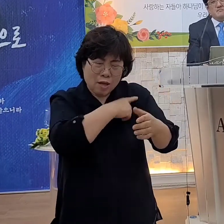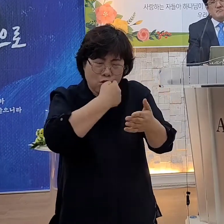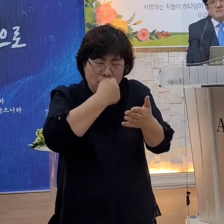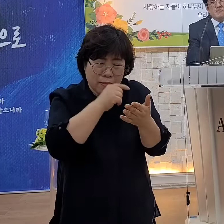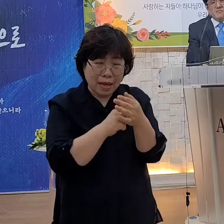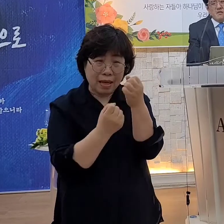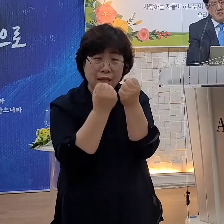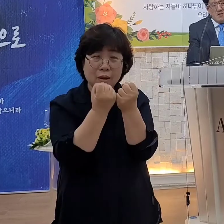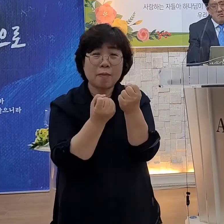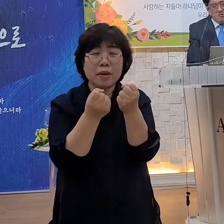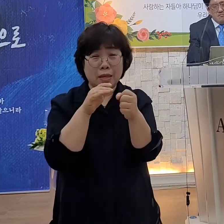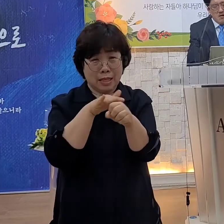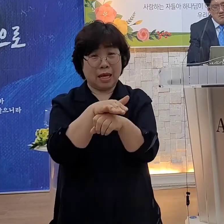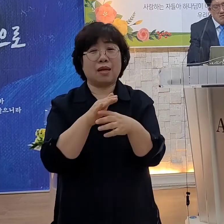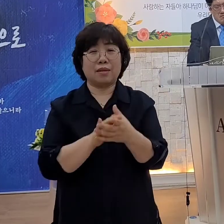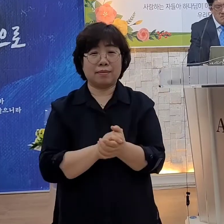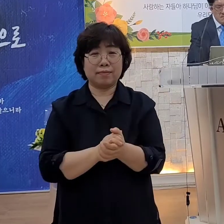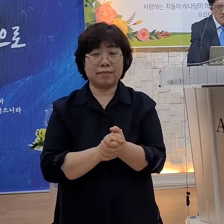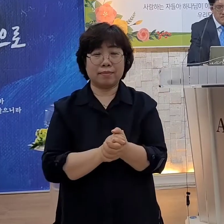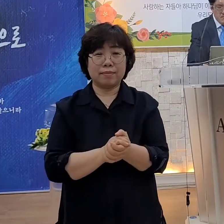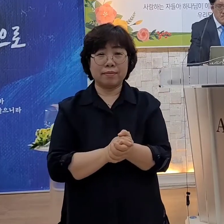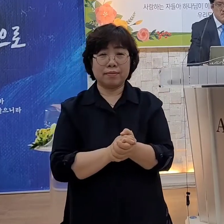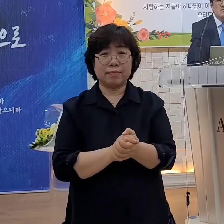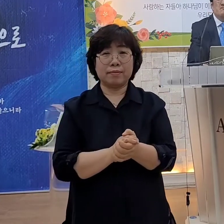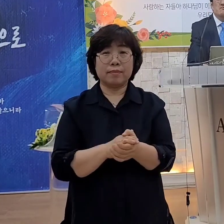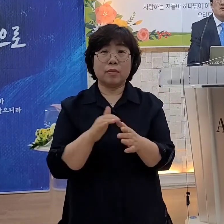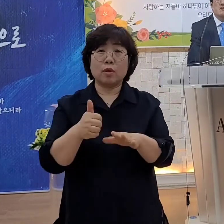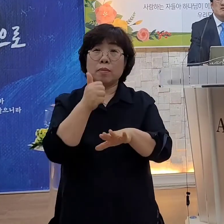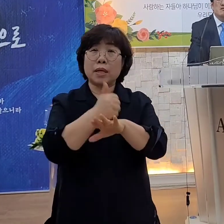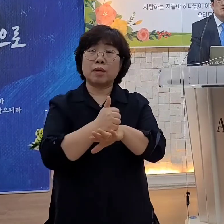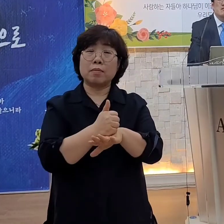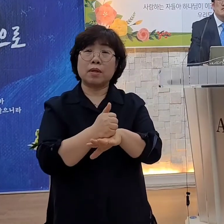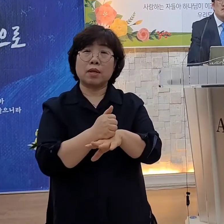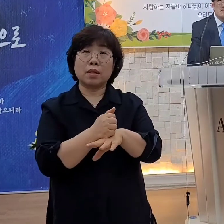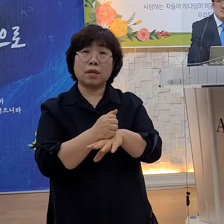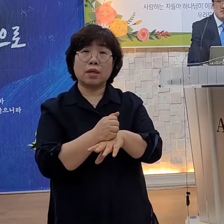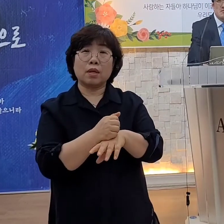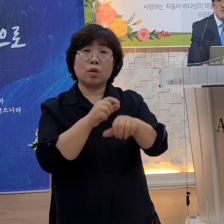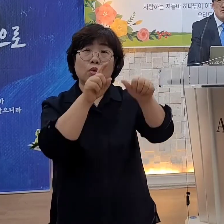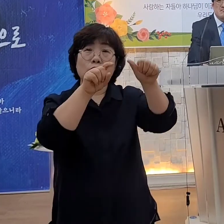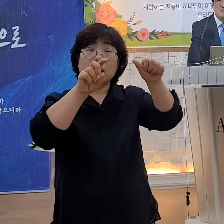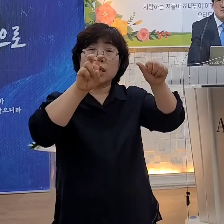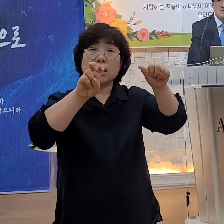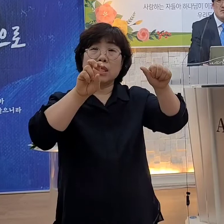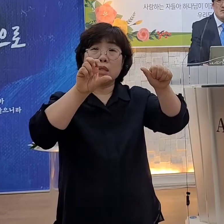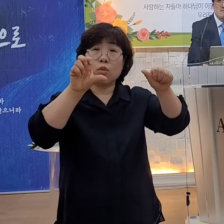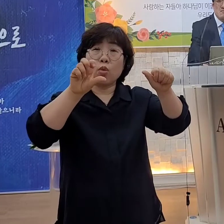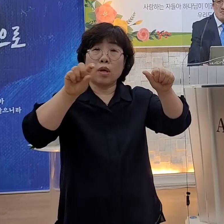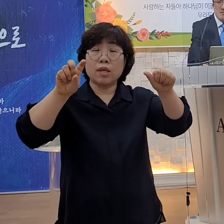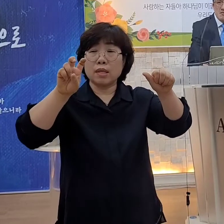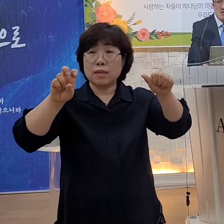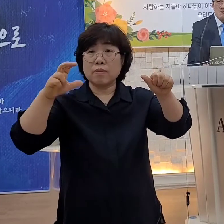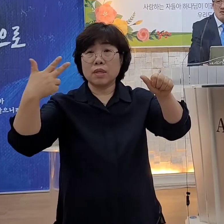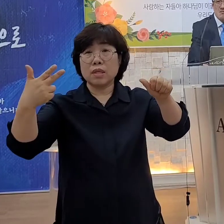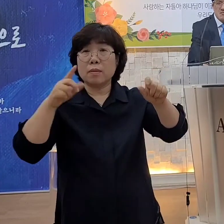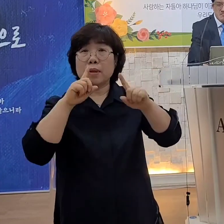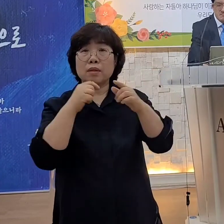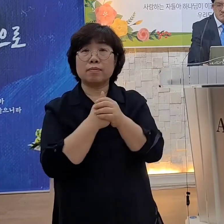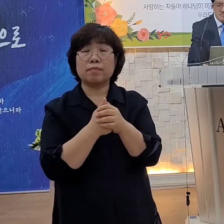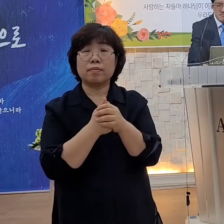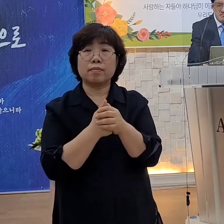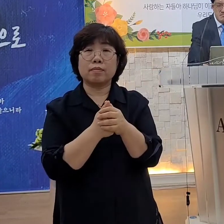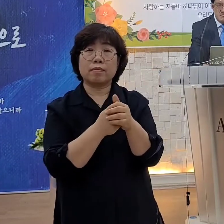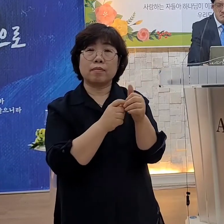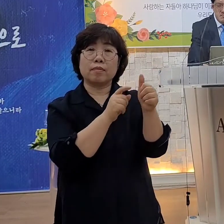거예요. 여러분, 오늘 마지막으로 25절에서 27절 말씀을 우리 한번 읽어보겠습니다.